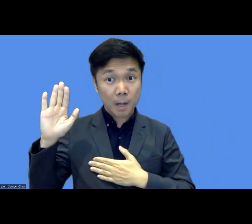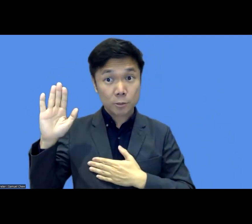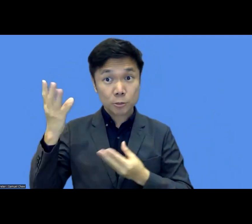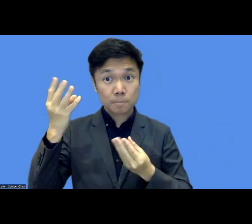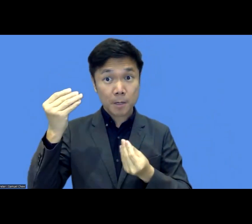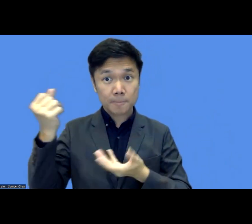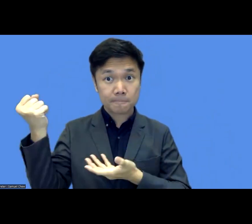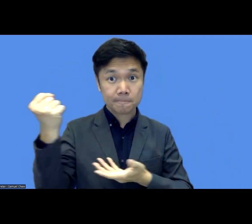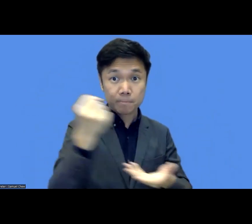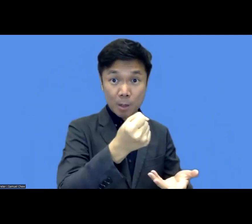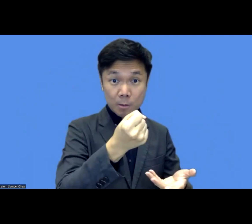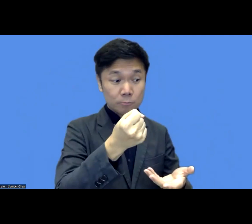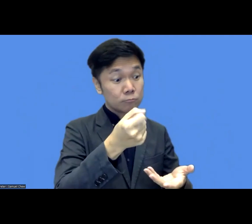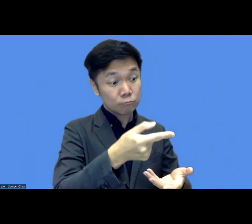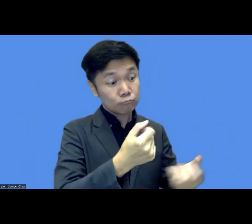hecho,